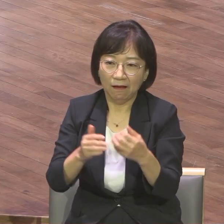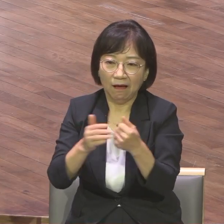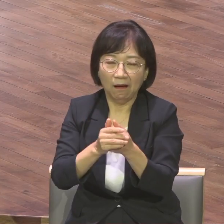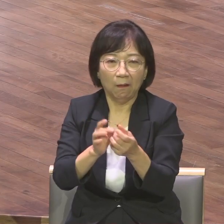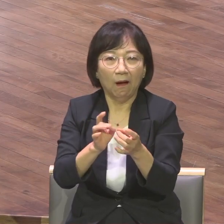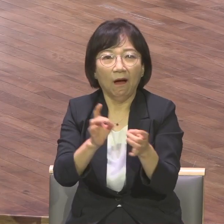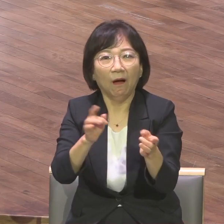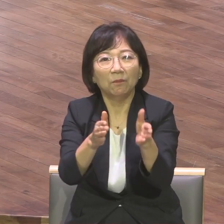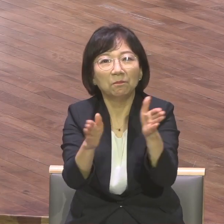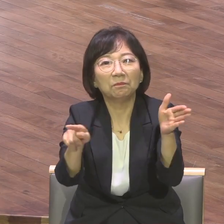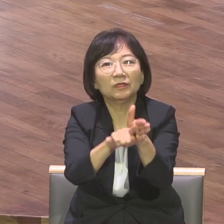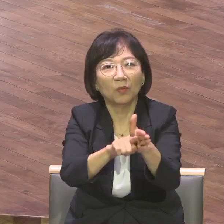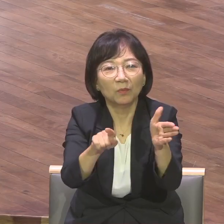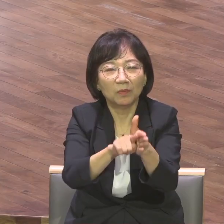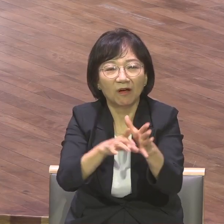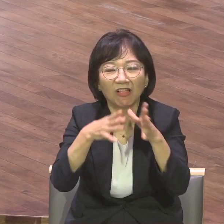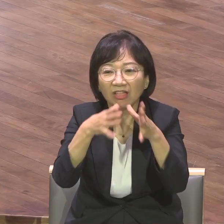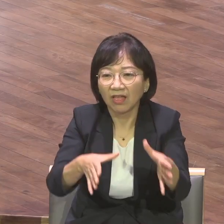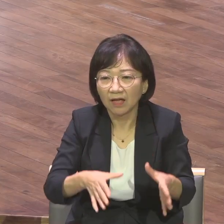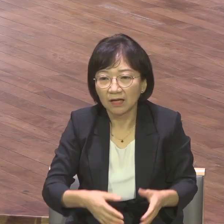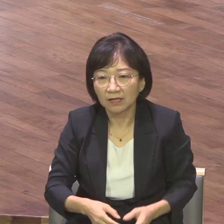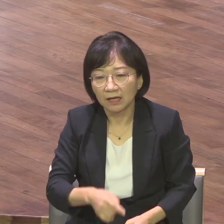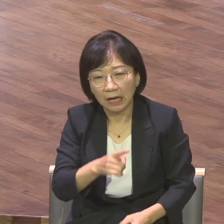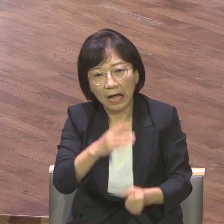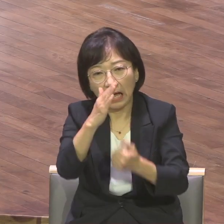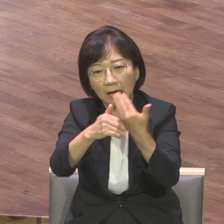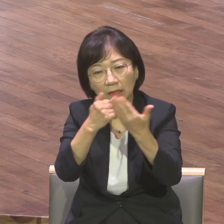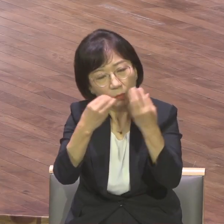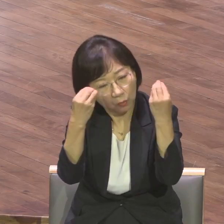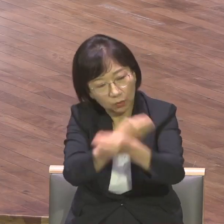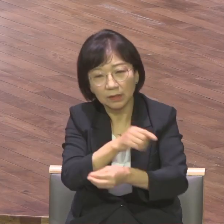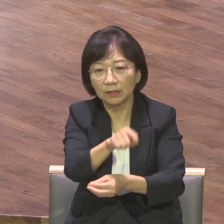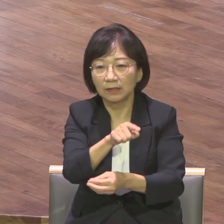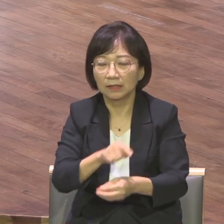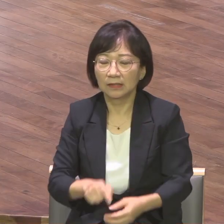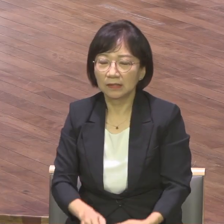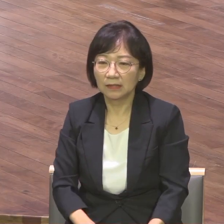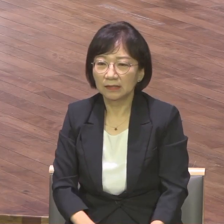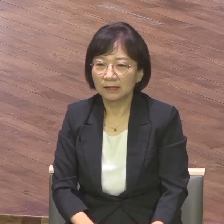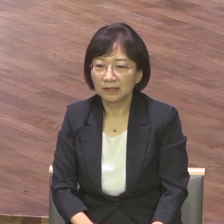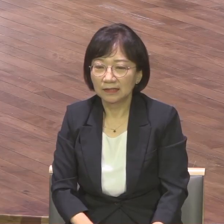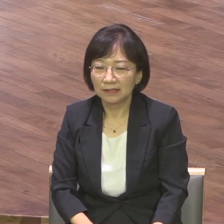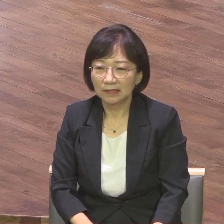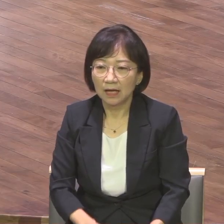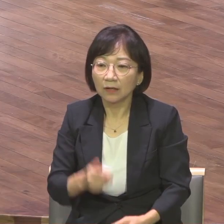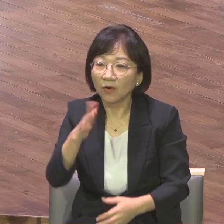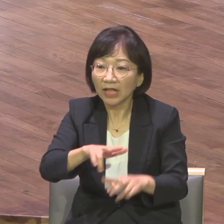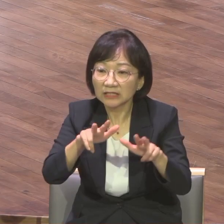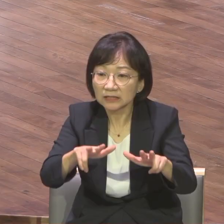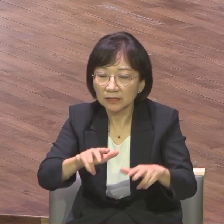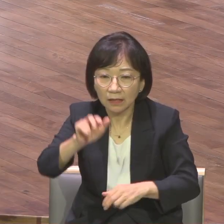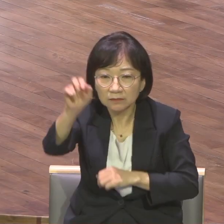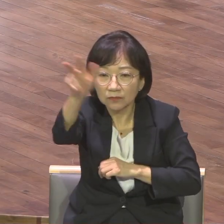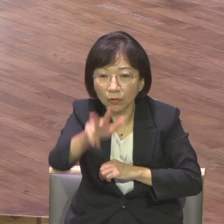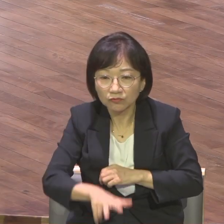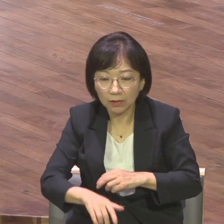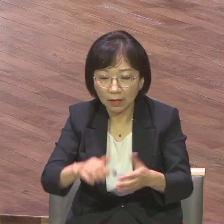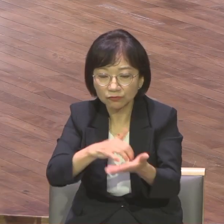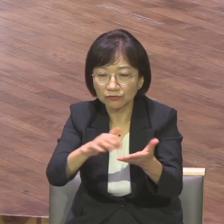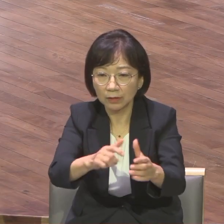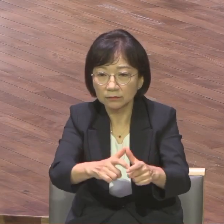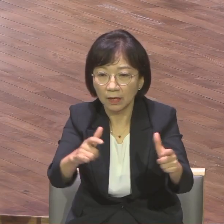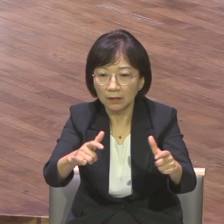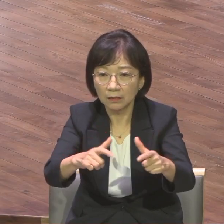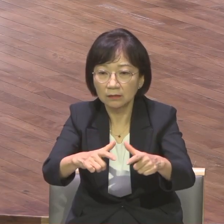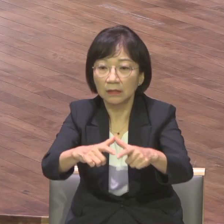우상화하고 있어. 우상화. 하나님으로 섬기고 있어. 그런데 이 하나님의 교회가 엄청 전국에 확